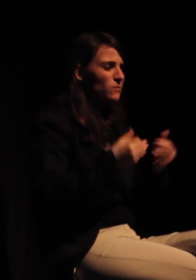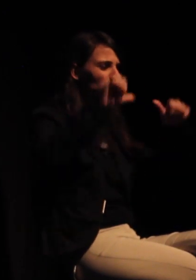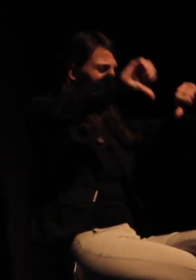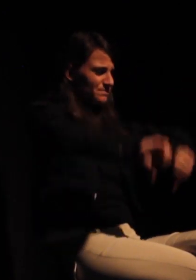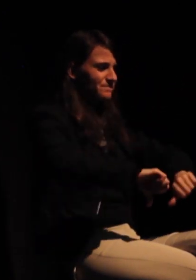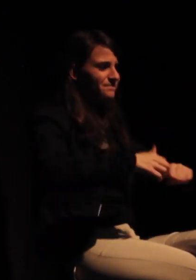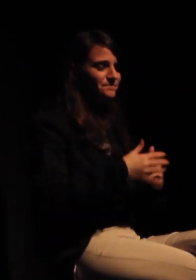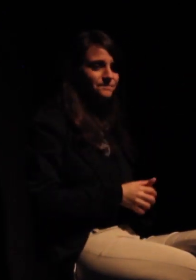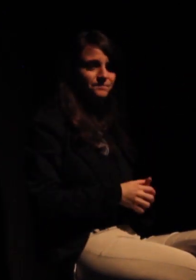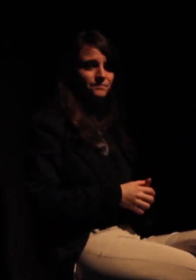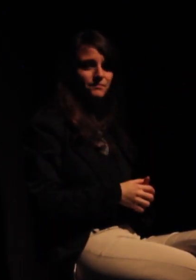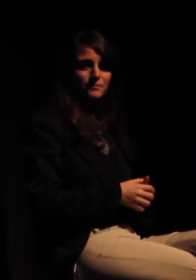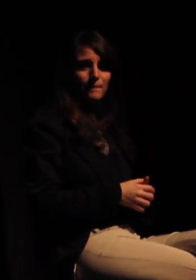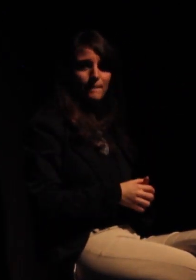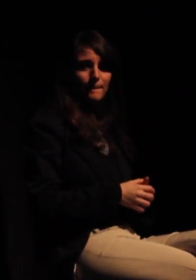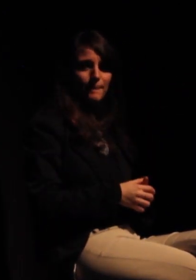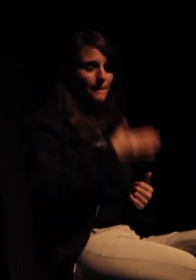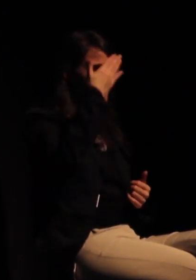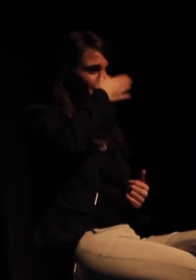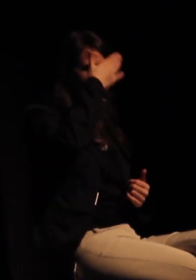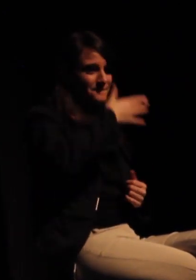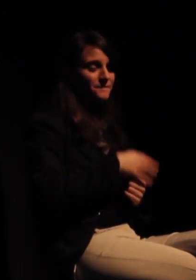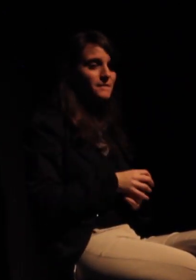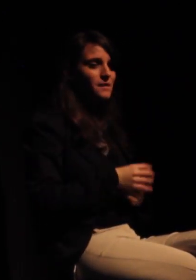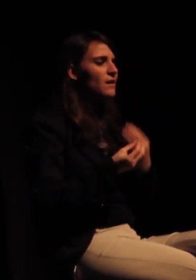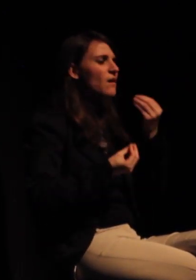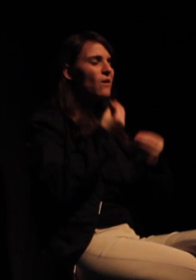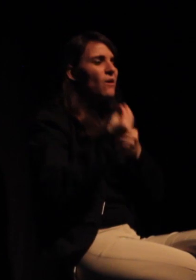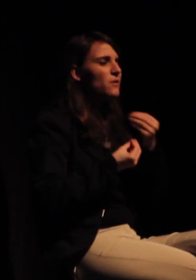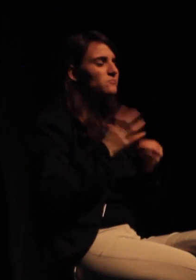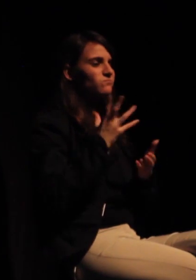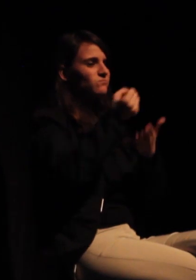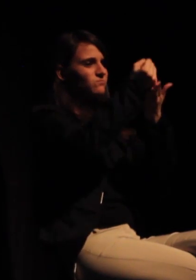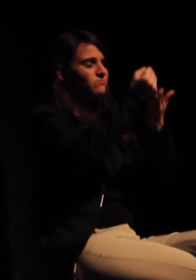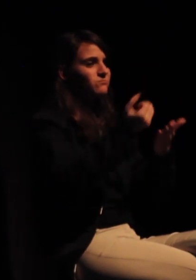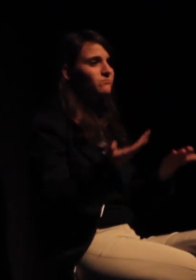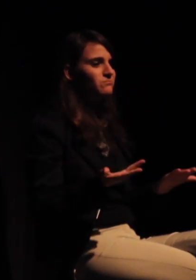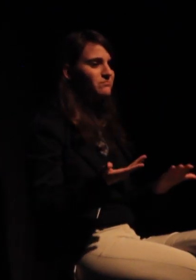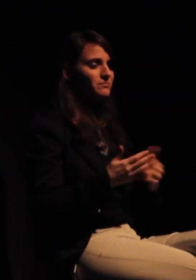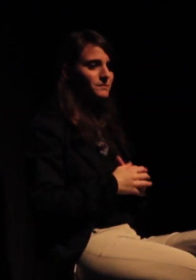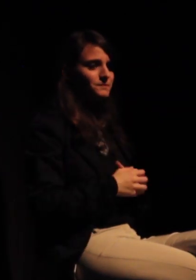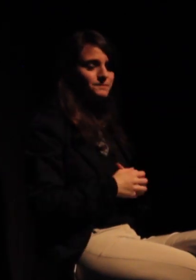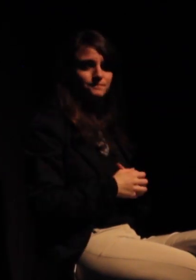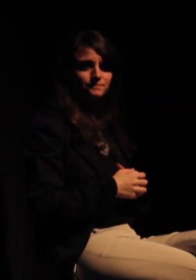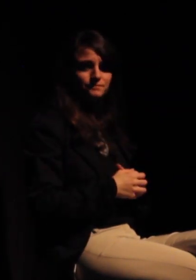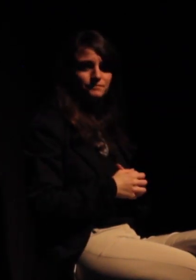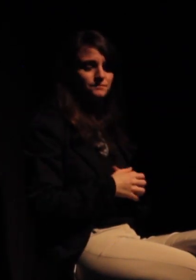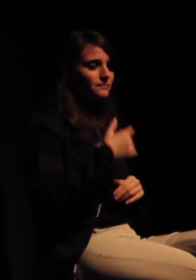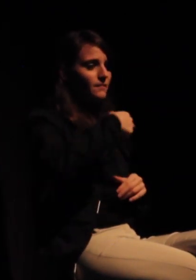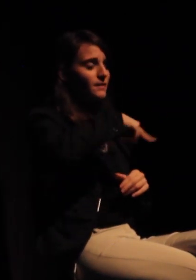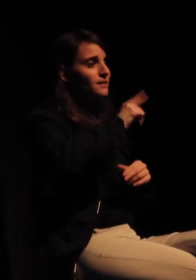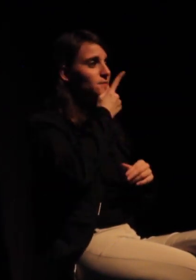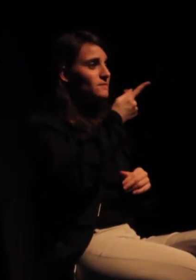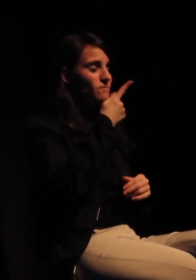deles. Não vi. E para onde vai nos conduzir? E ele vai, fala